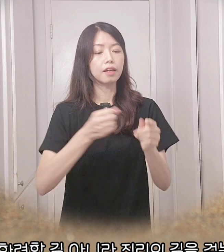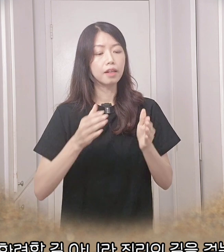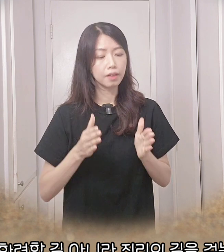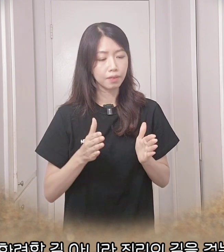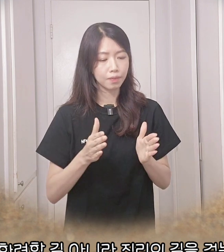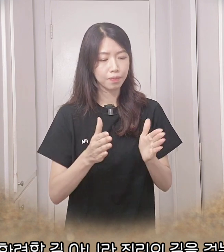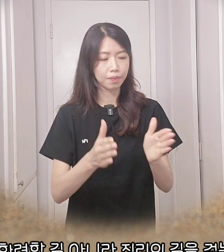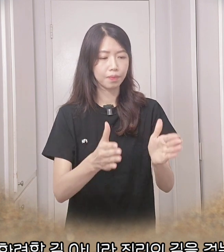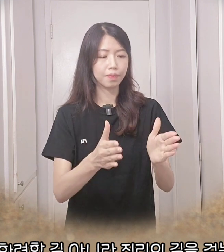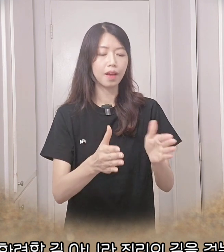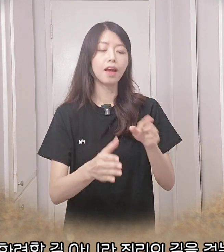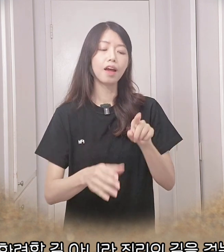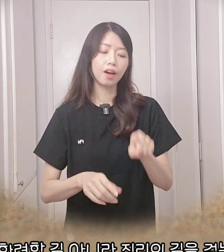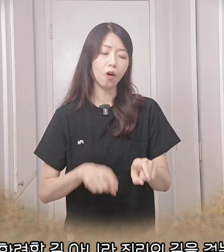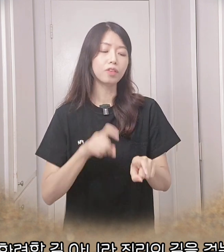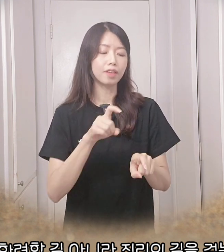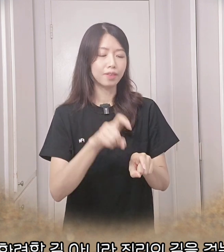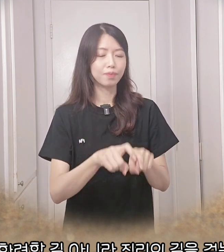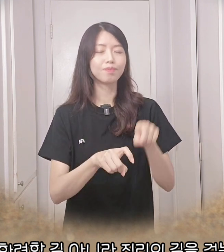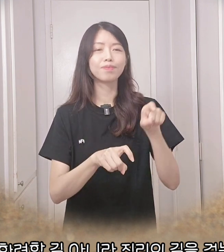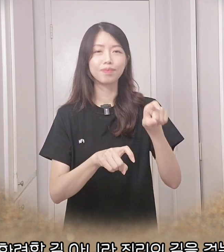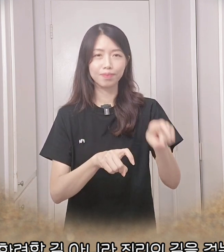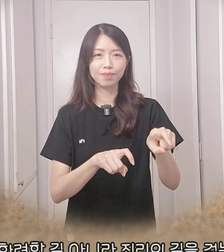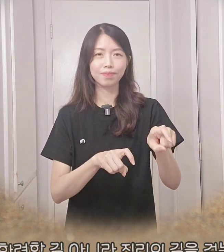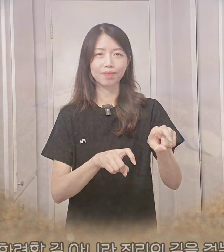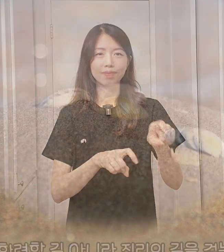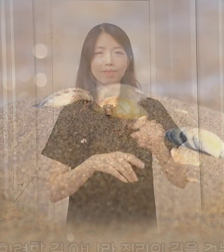진리의 길을 걷는,